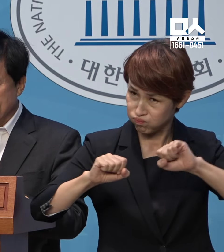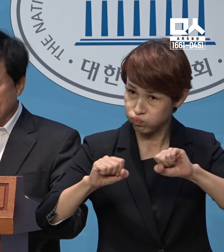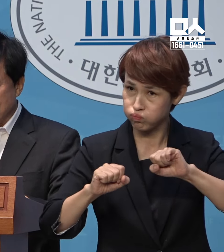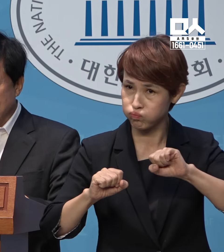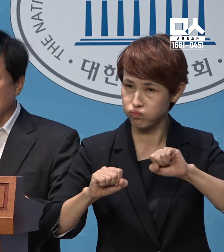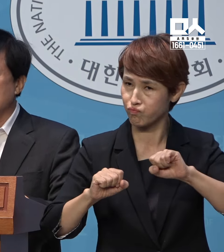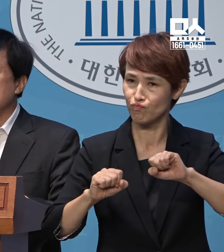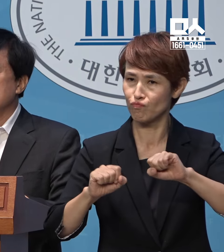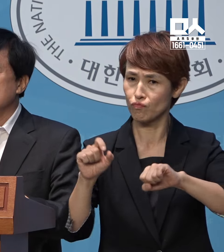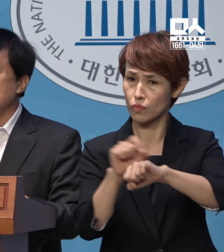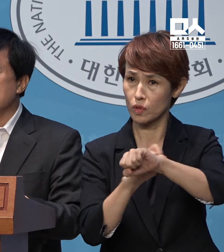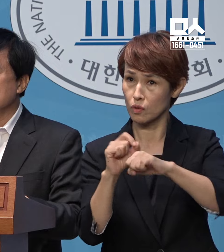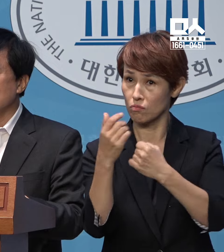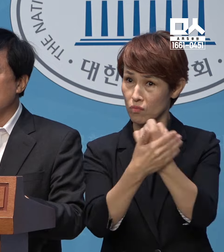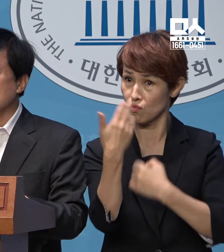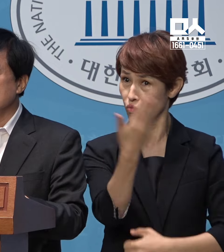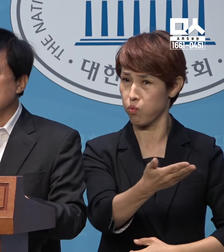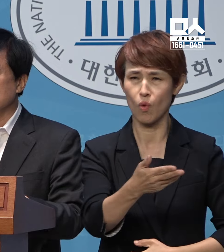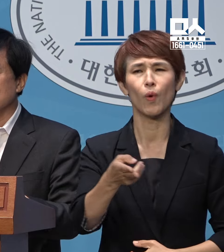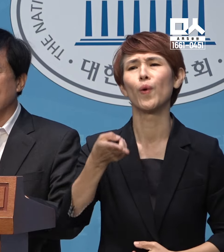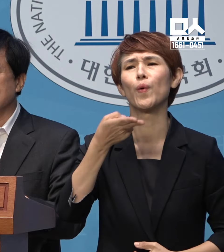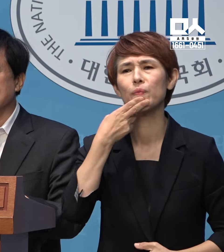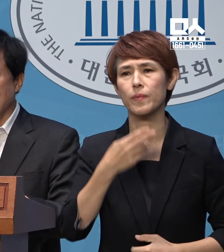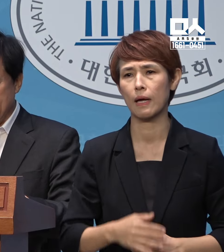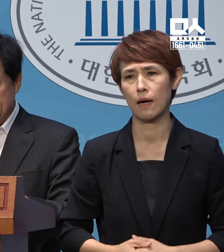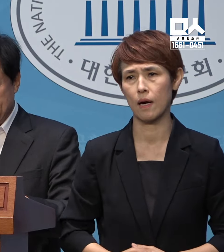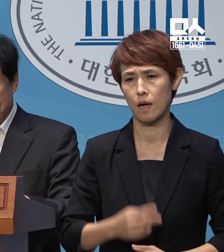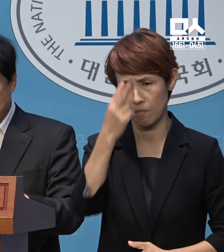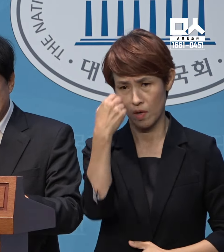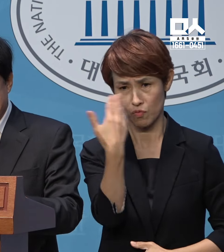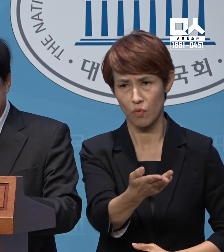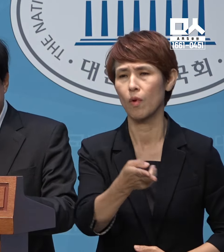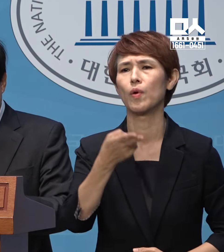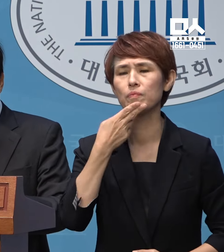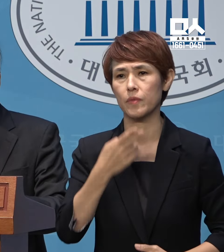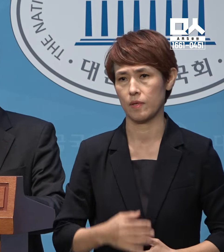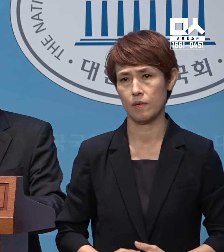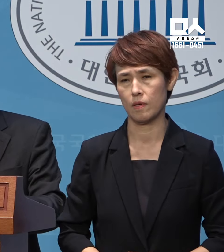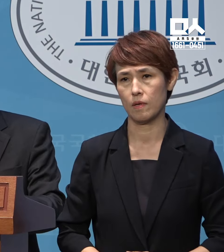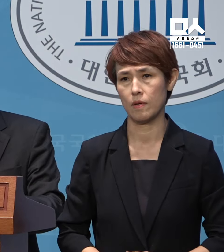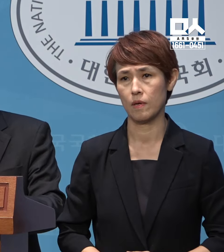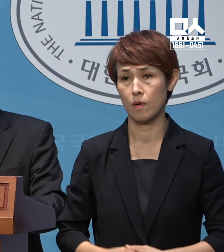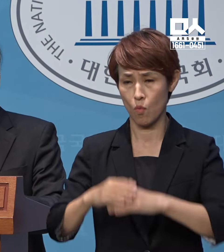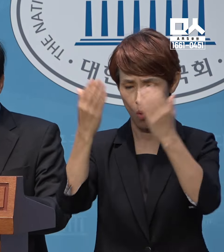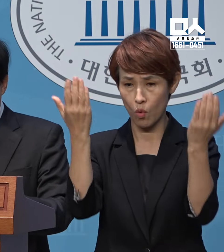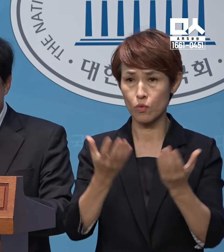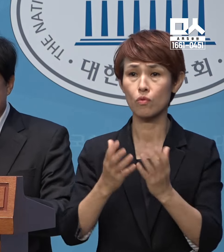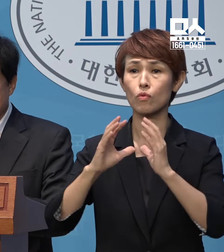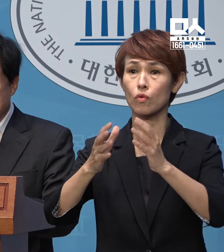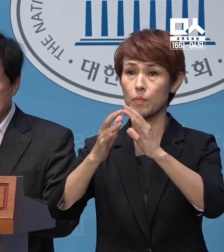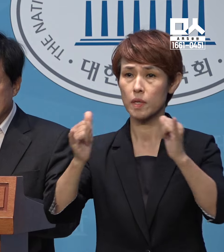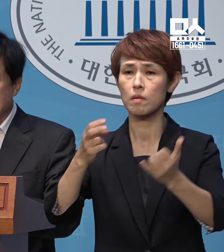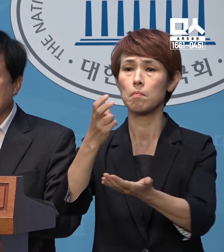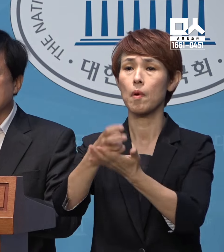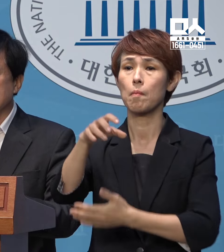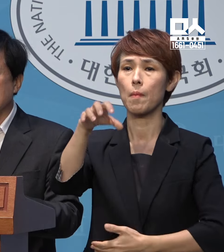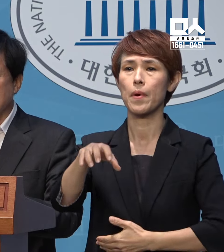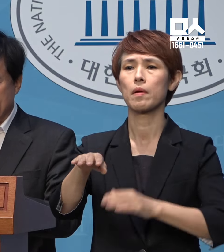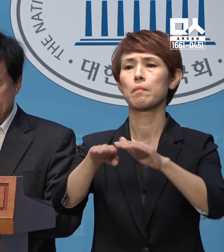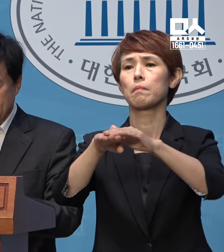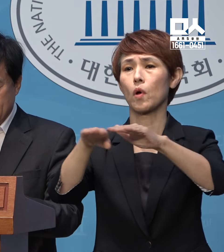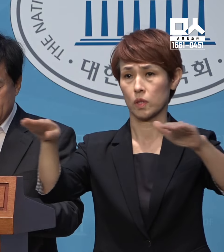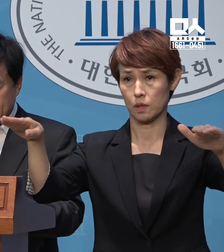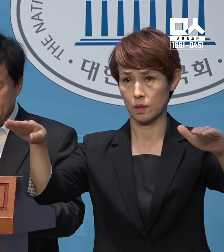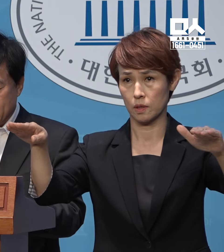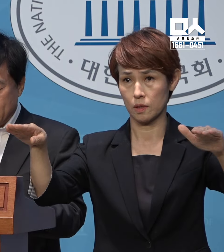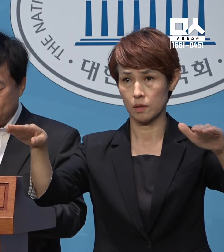되지 않는 특권도 성역도 있을 수 없습니다. 모든 국민이 법 앞에 평등하다는